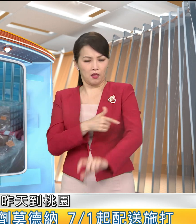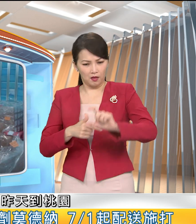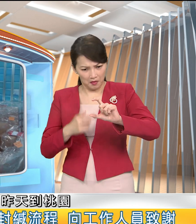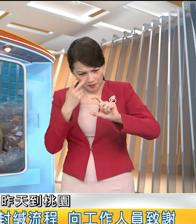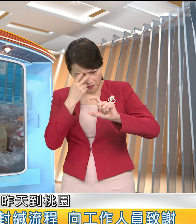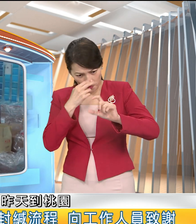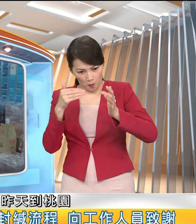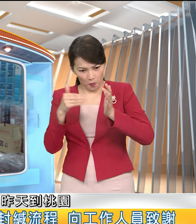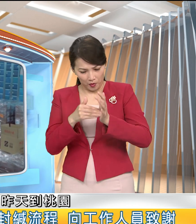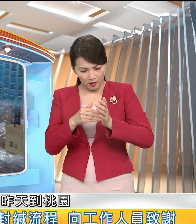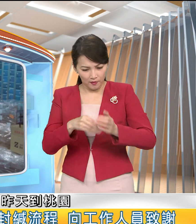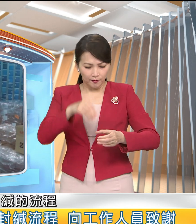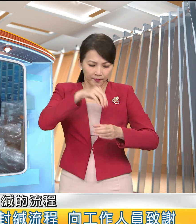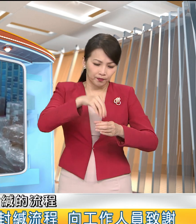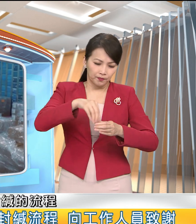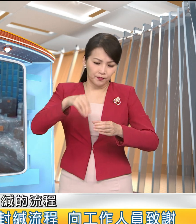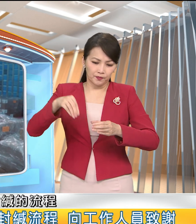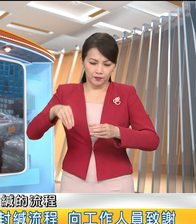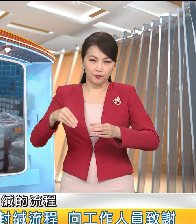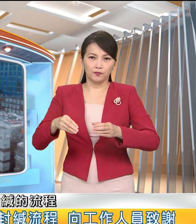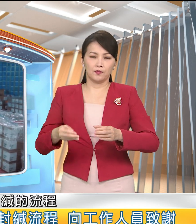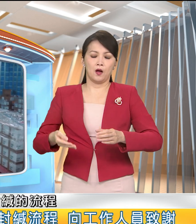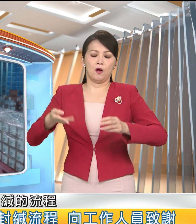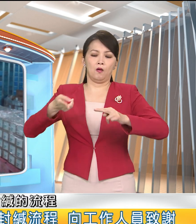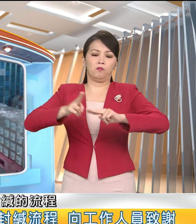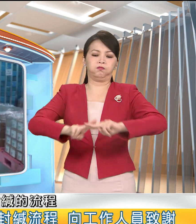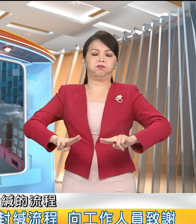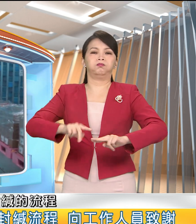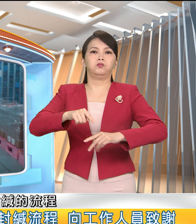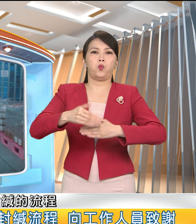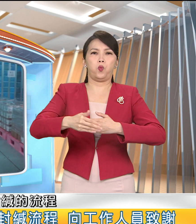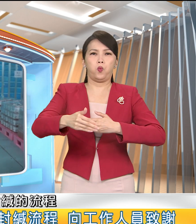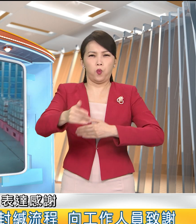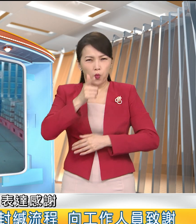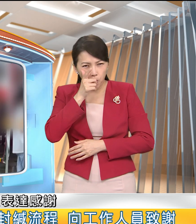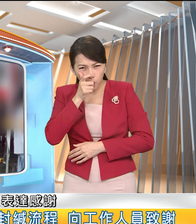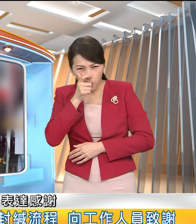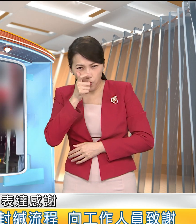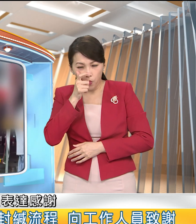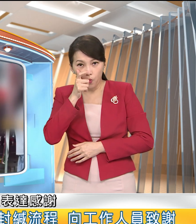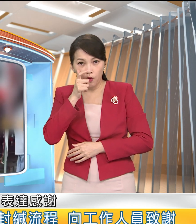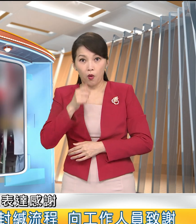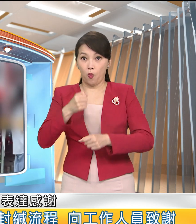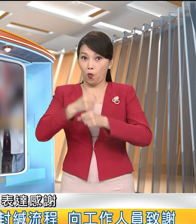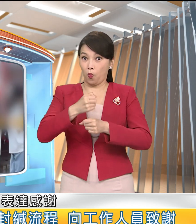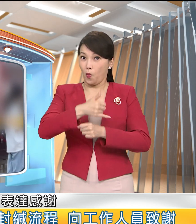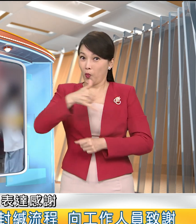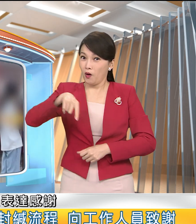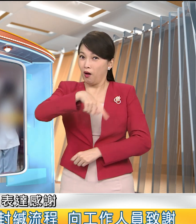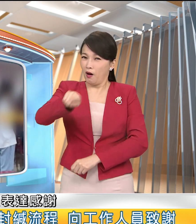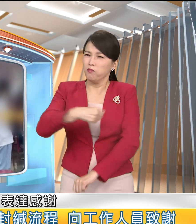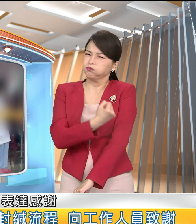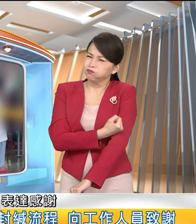昨天到桃园视察疫苗检验封监的流程，除了对工作人员表达感